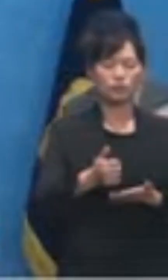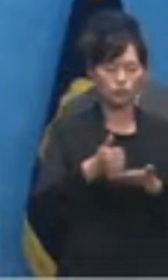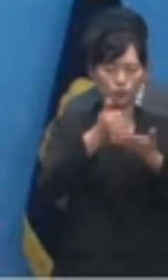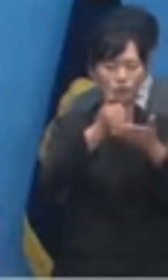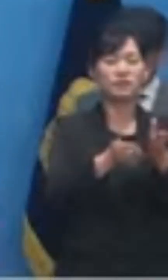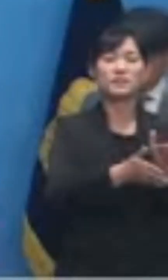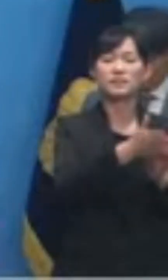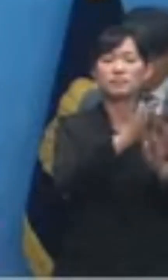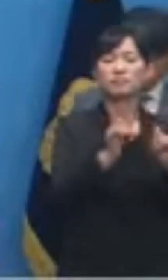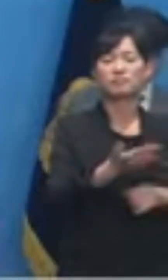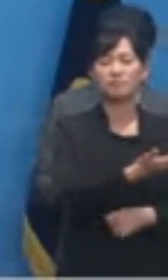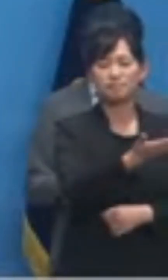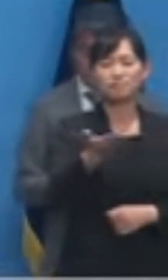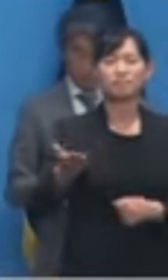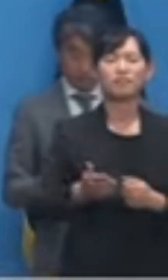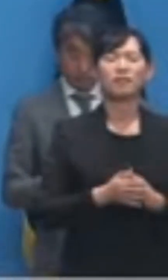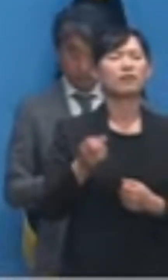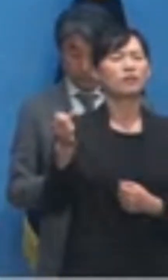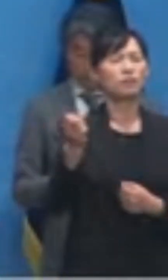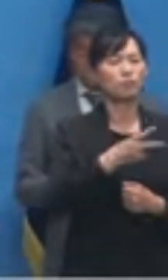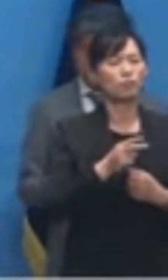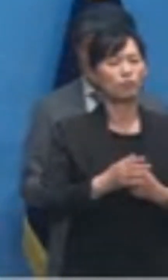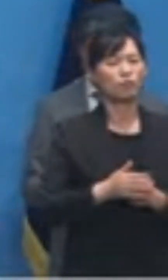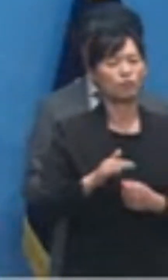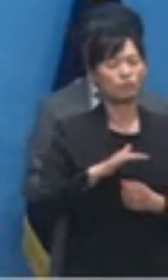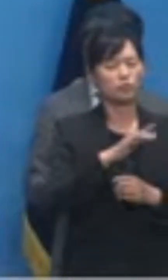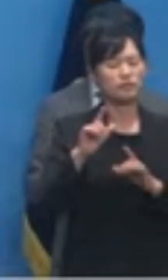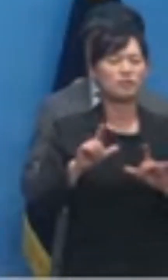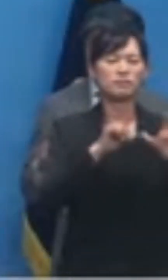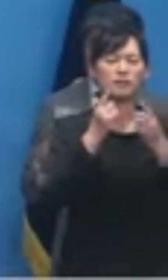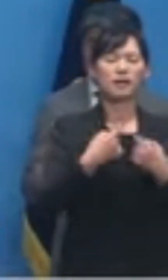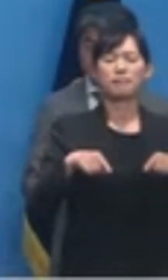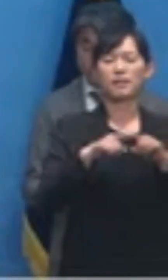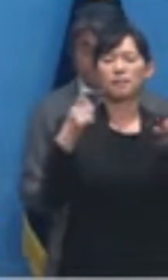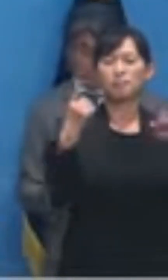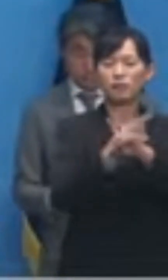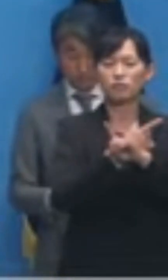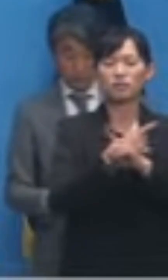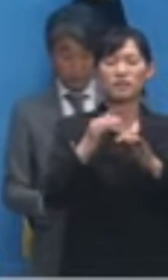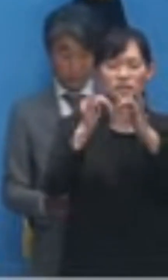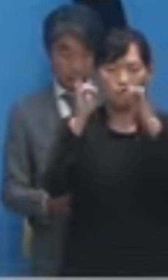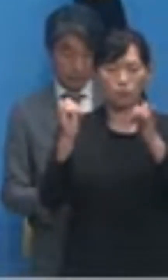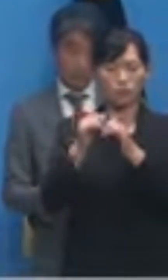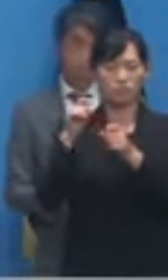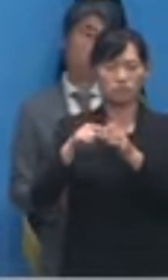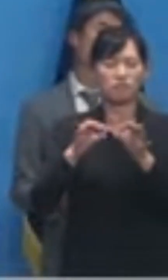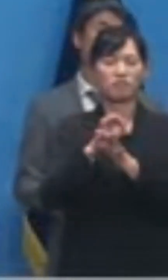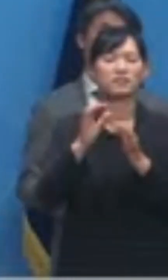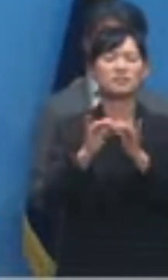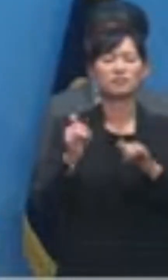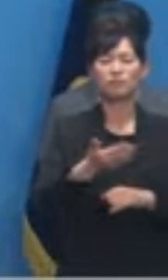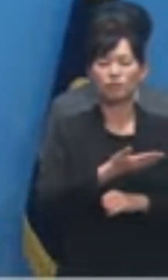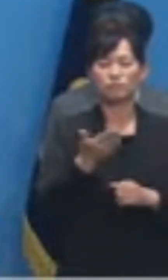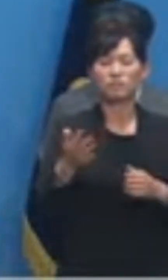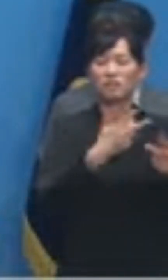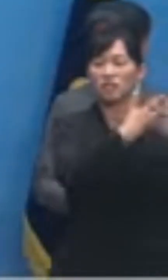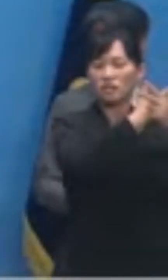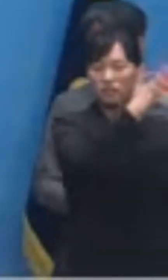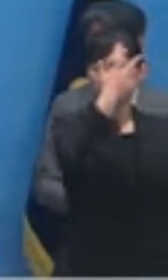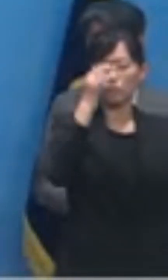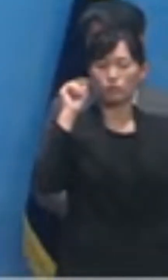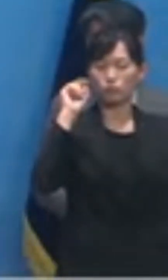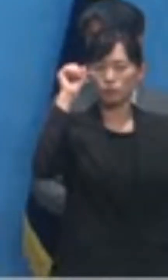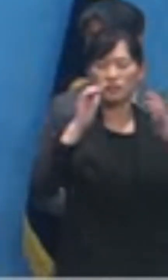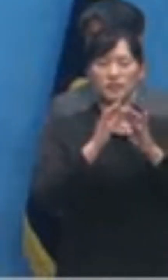존경하는 시민 여러분, 그리고 우리의 삶을 함께 바꾸어갈 사회적 경제인 여러분, 이재명 후보는